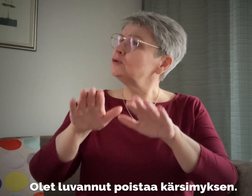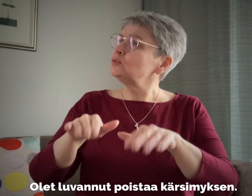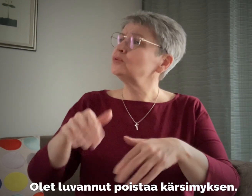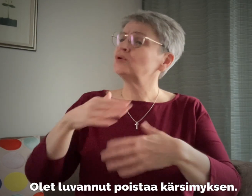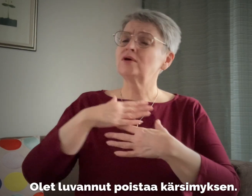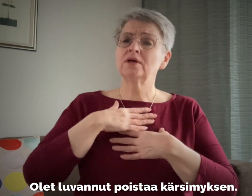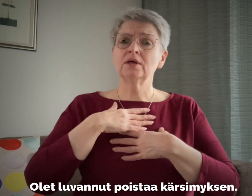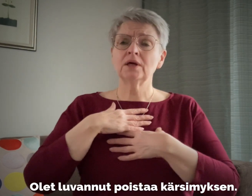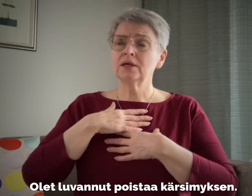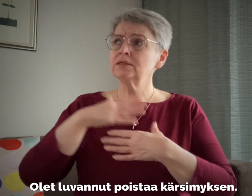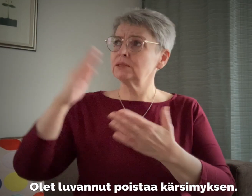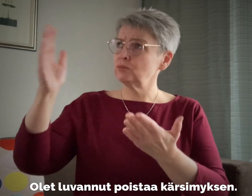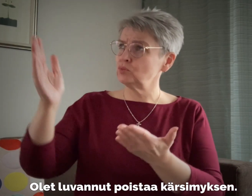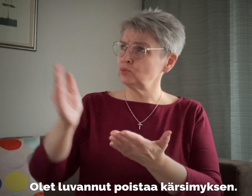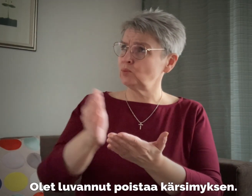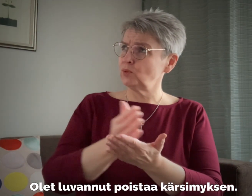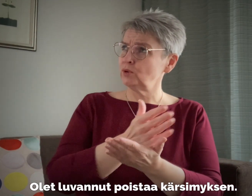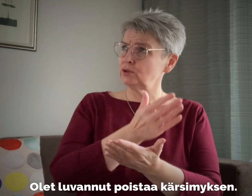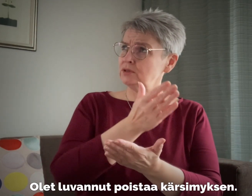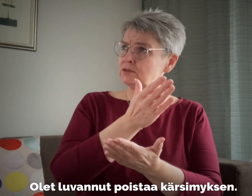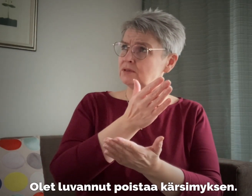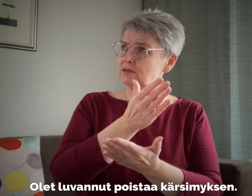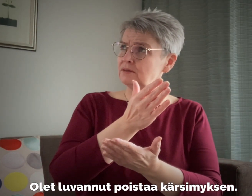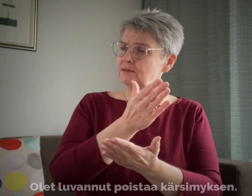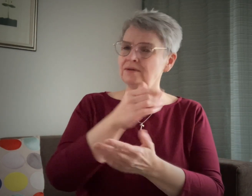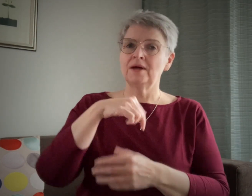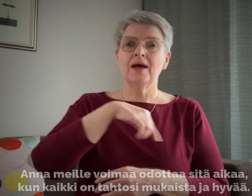Olet luvannut poistaa kärsimyksen.